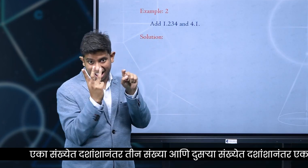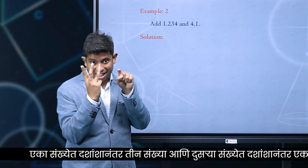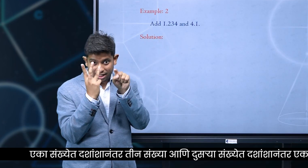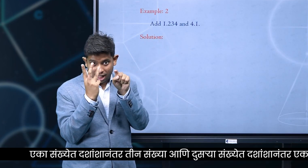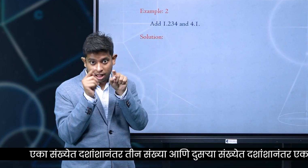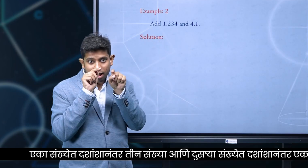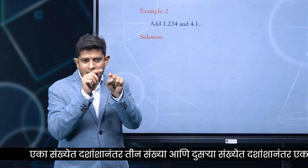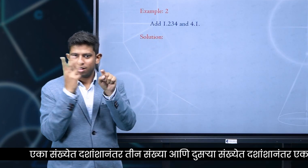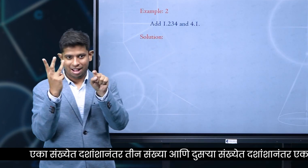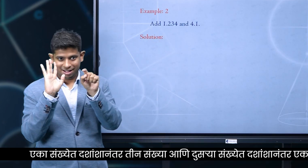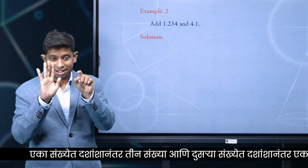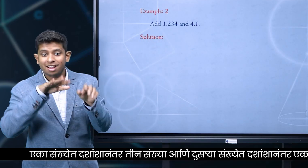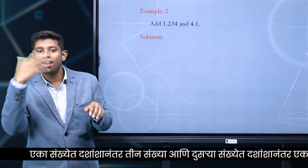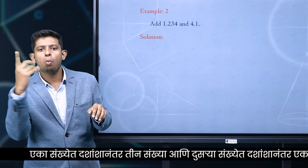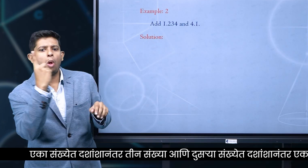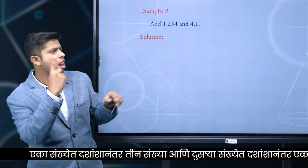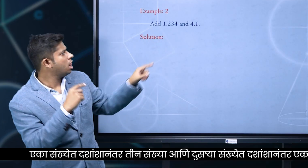संख्येत दशांशानंतर 1 संख्या असते.